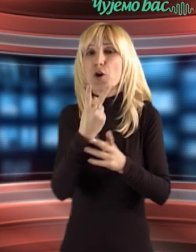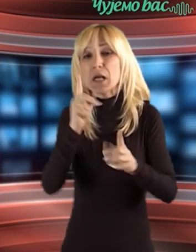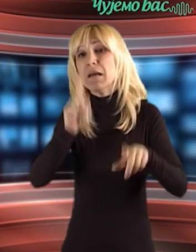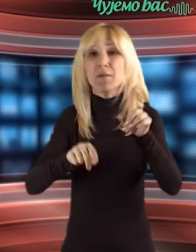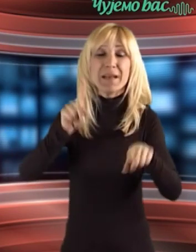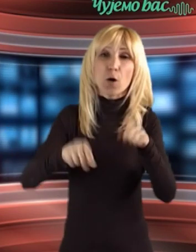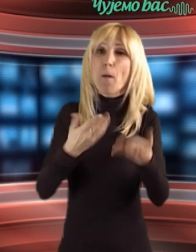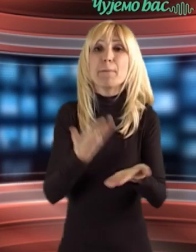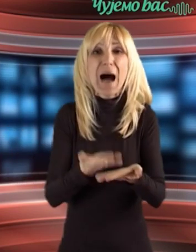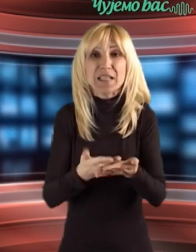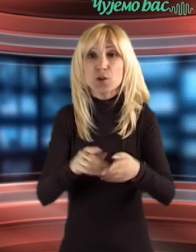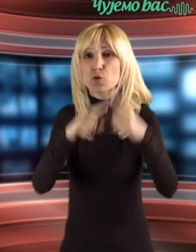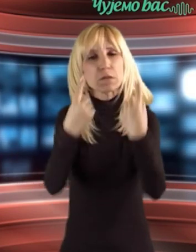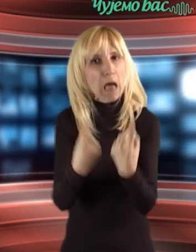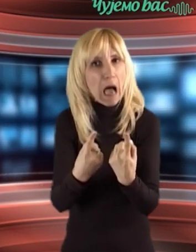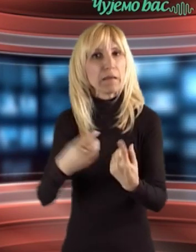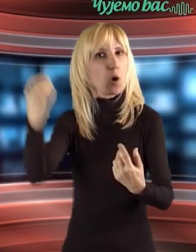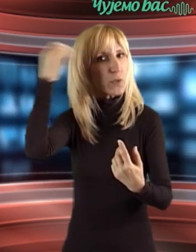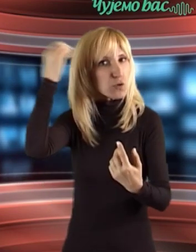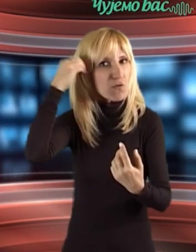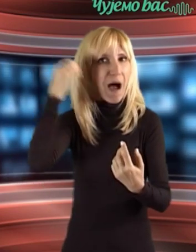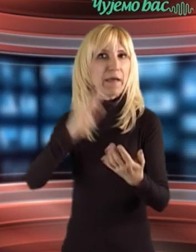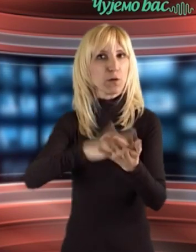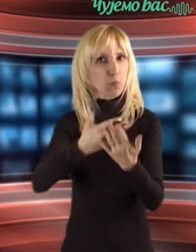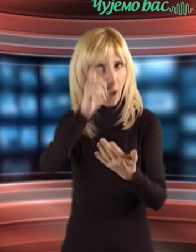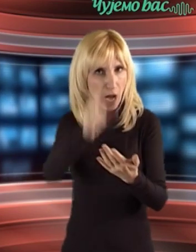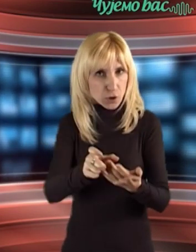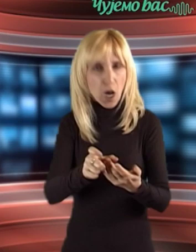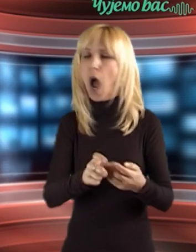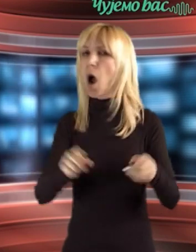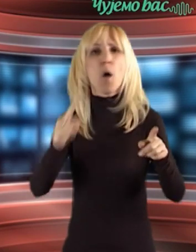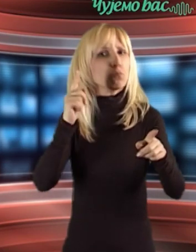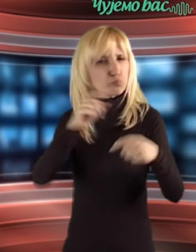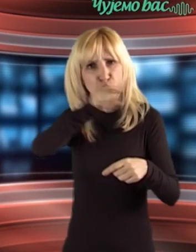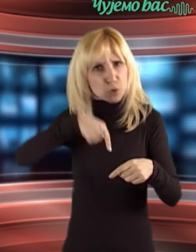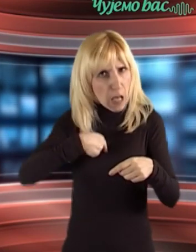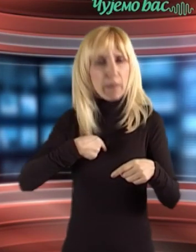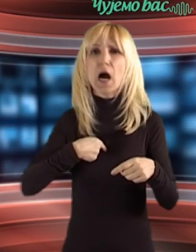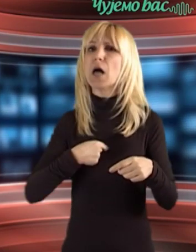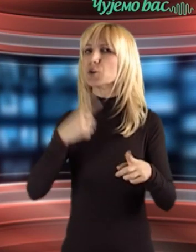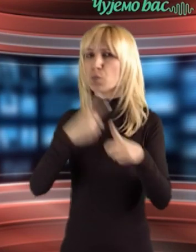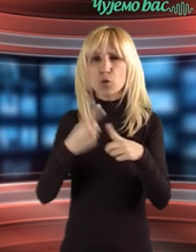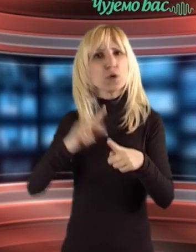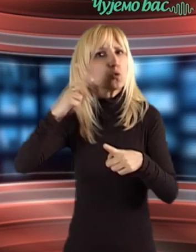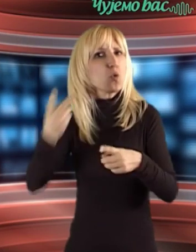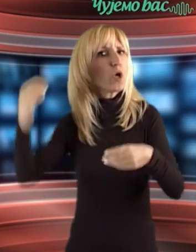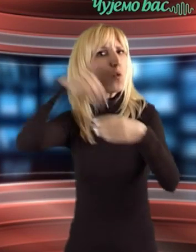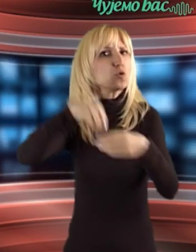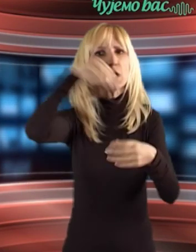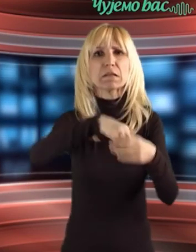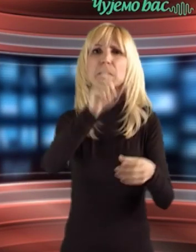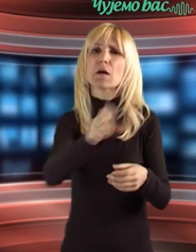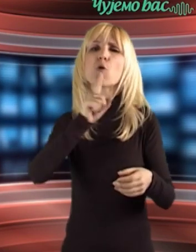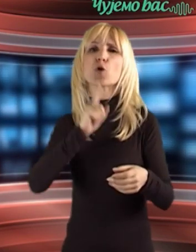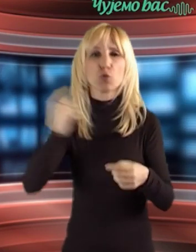neko bazično stanje za formalno obrazovanje i kako za nas, tako i za učesnike koji budu se prijavljivali za ovu